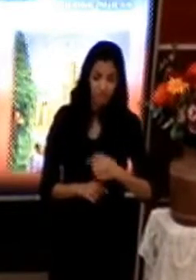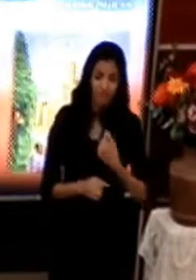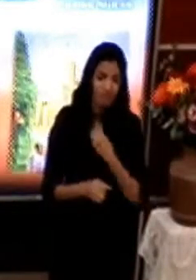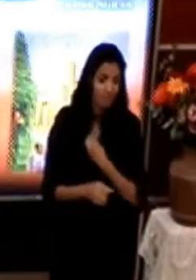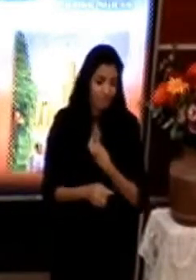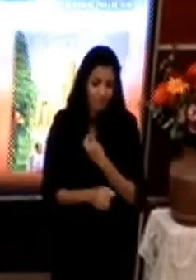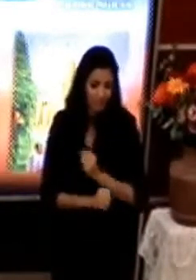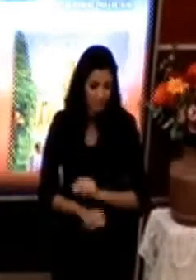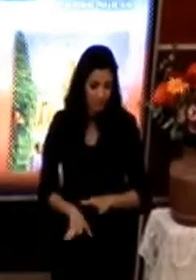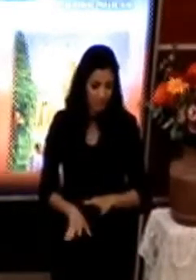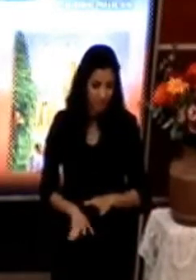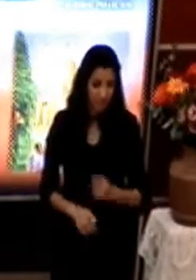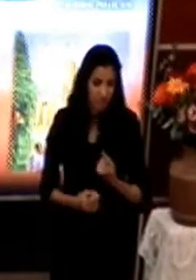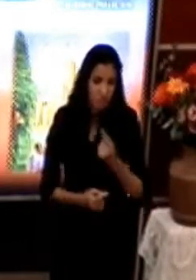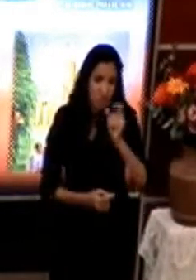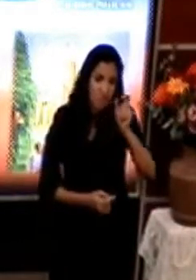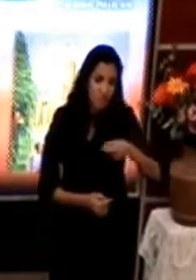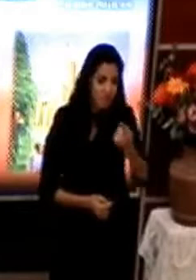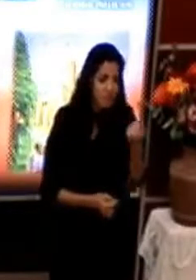¿no?